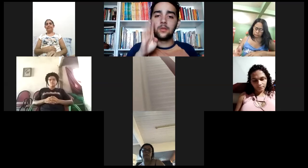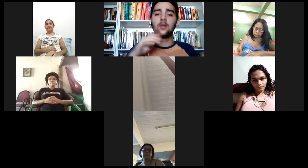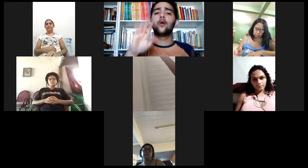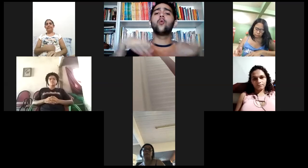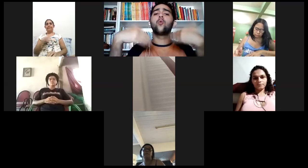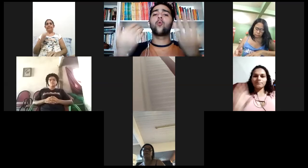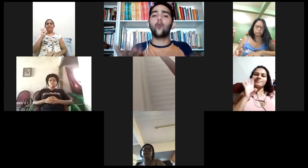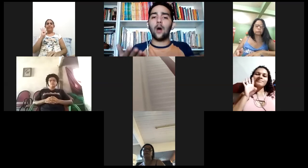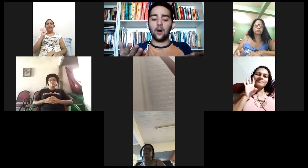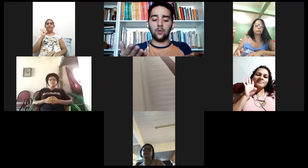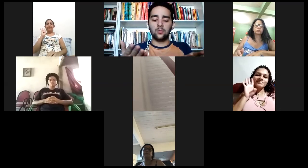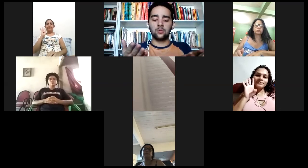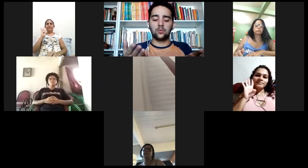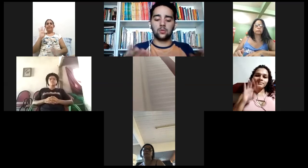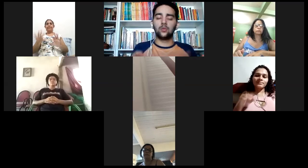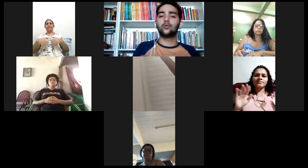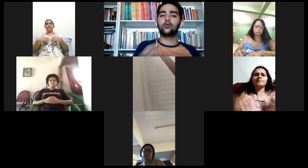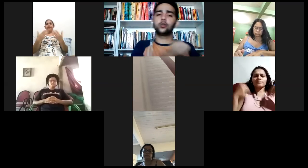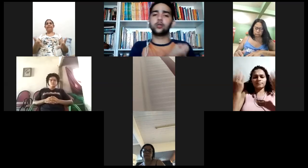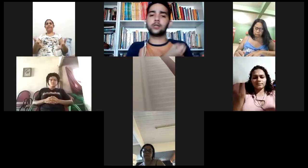Legal. Qual